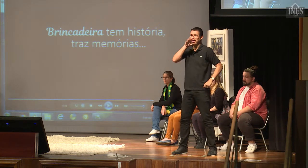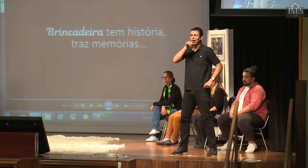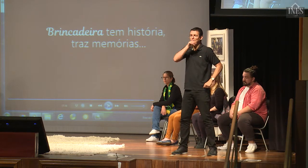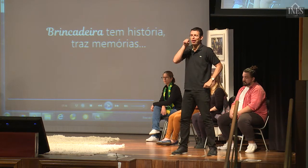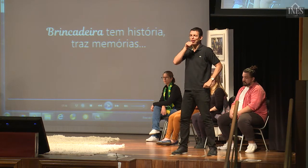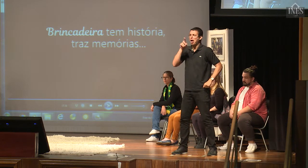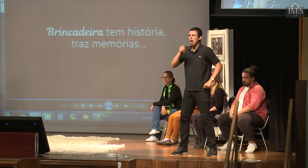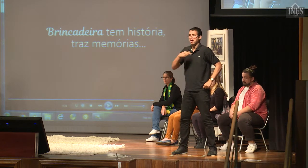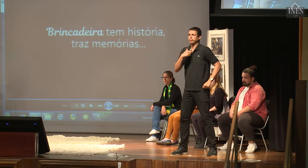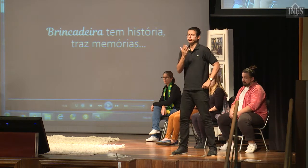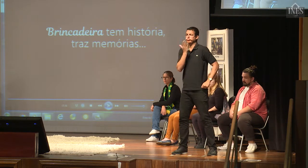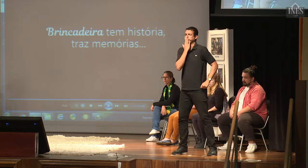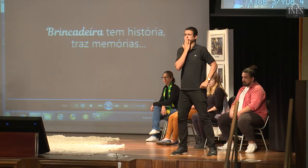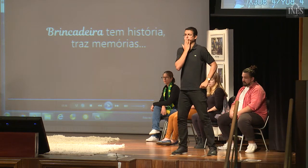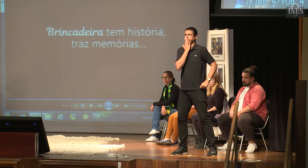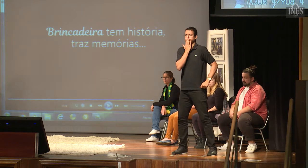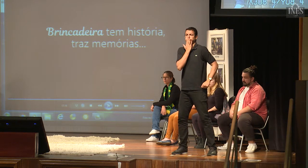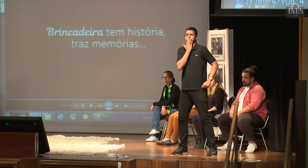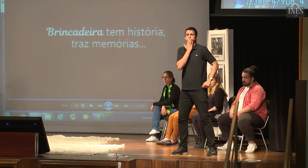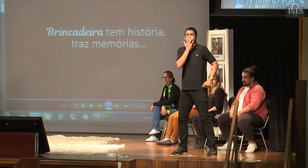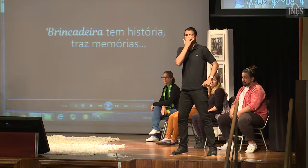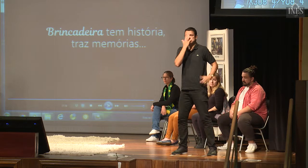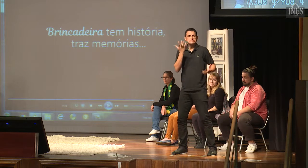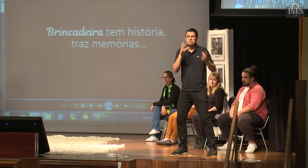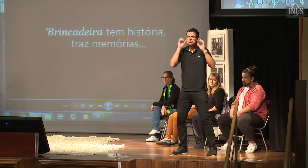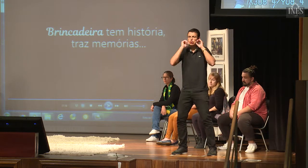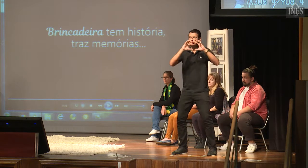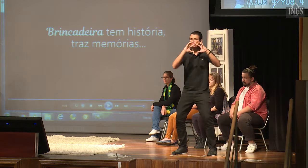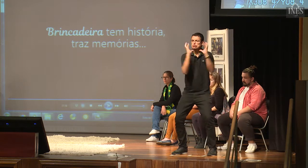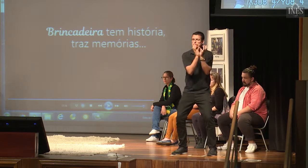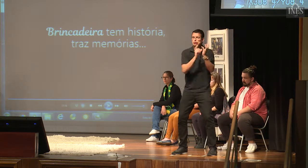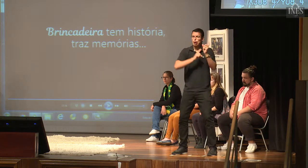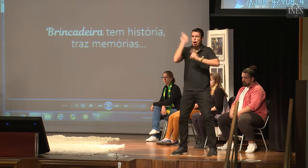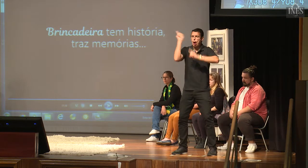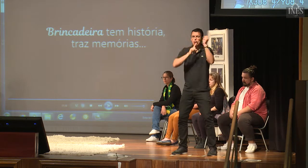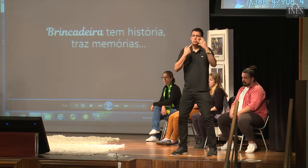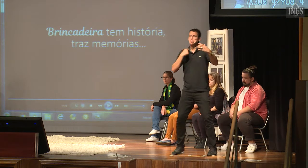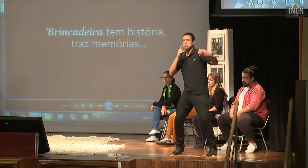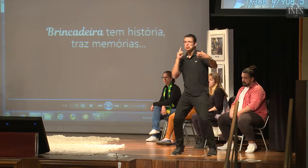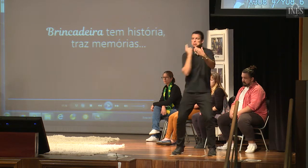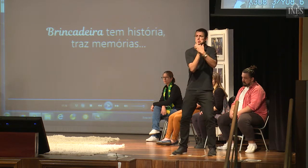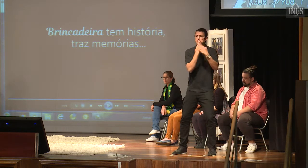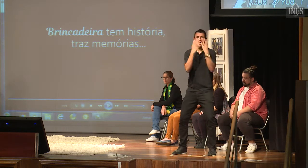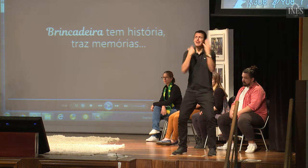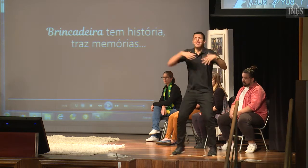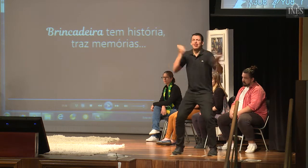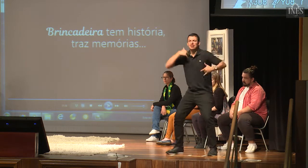de comunicação, eles usavam, né, oralização e era como tido como mudinho, né. Então eles usavam gestos, né, o grupo de